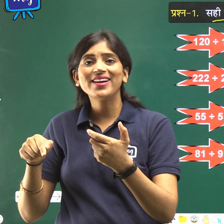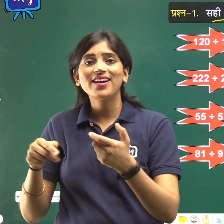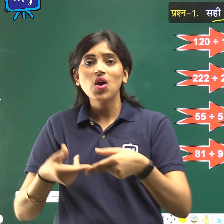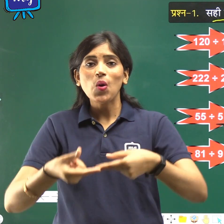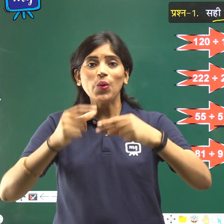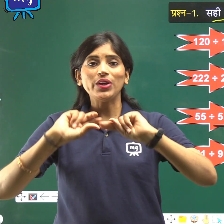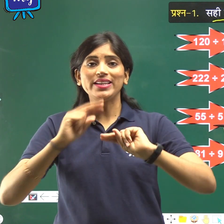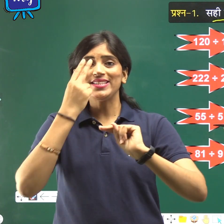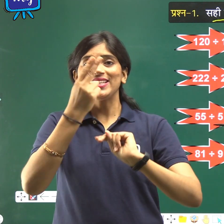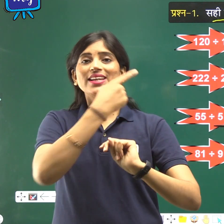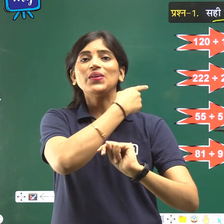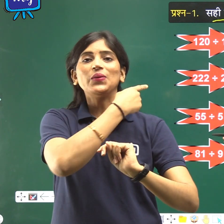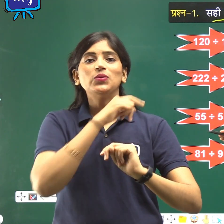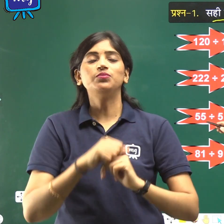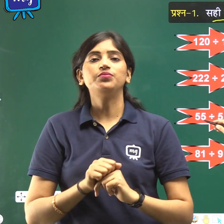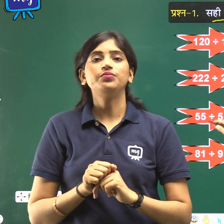नीचे देखो,